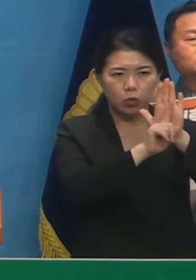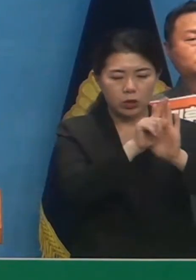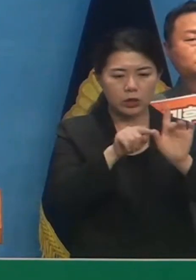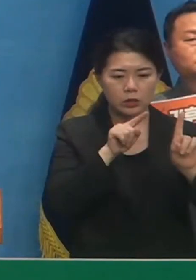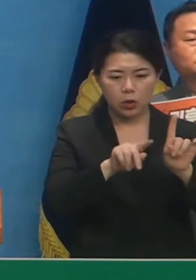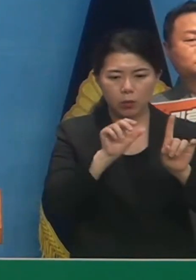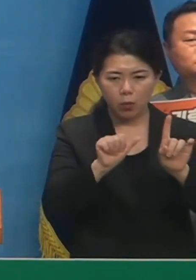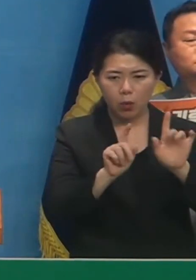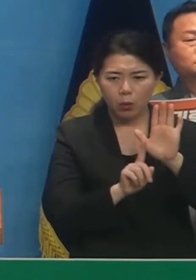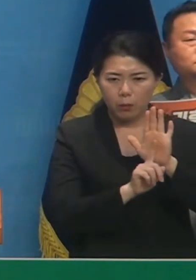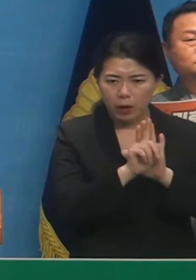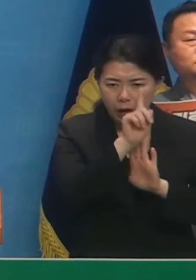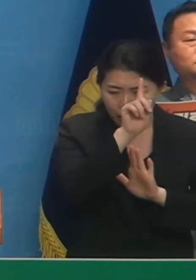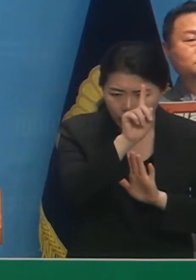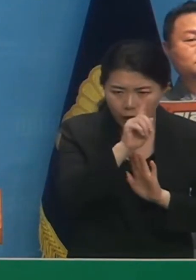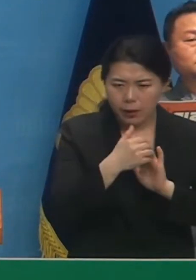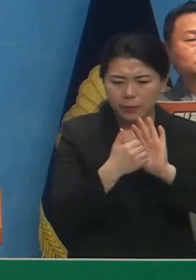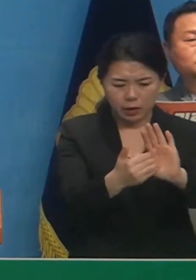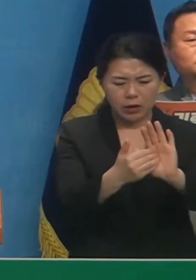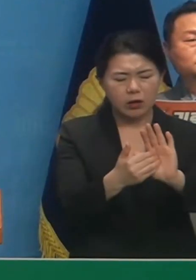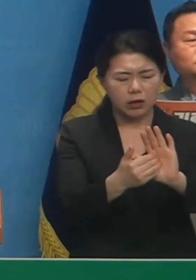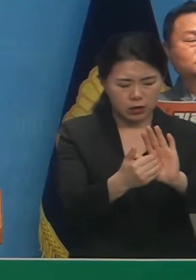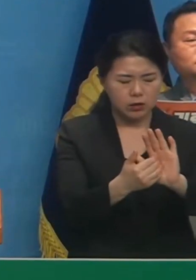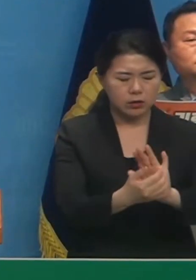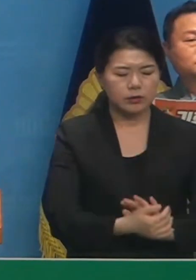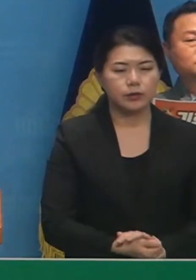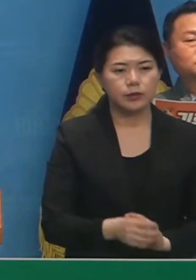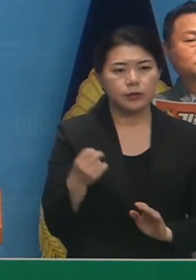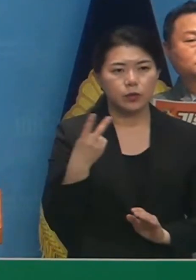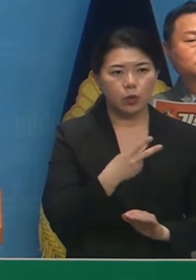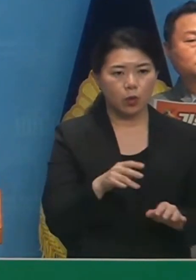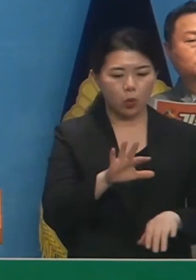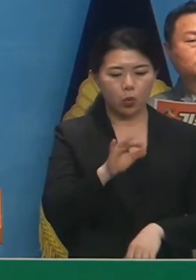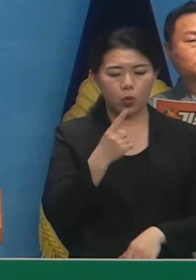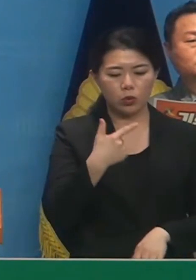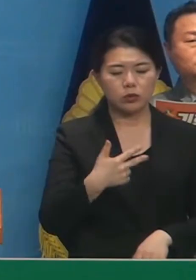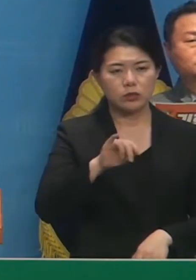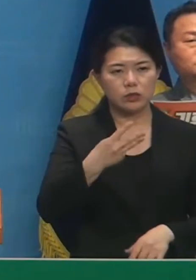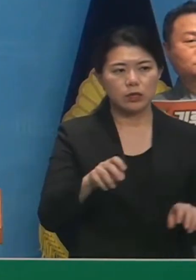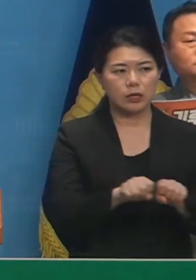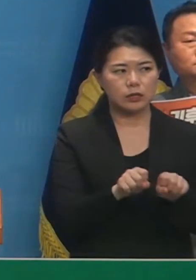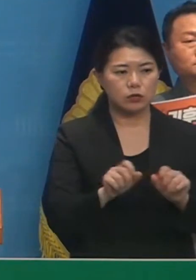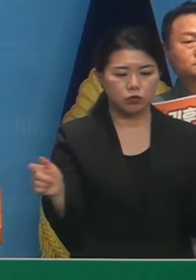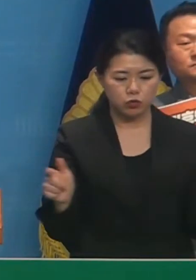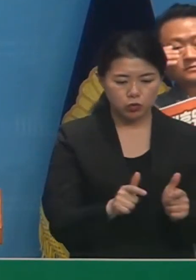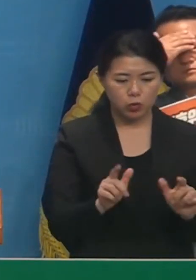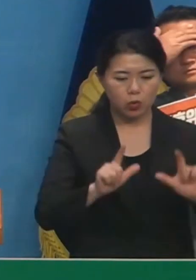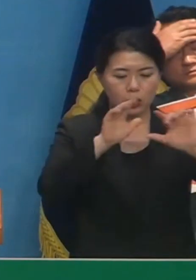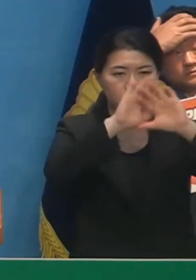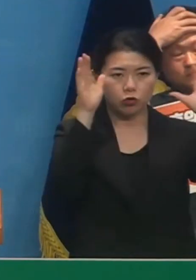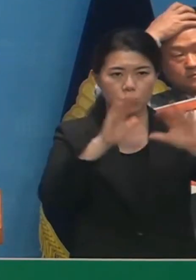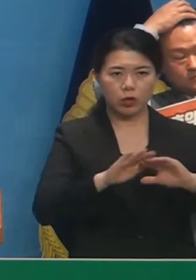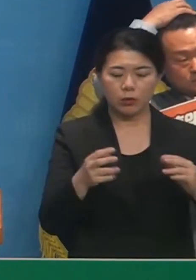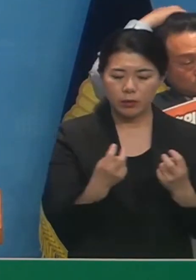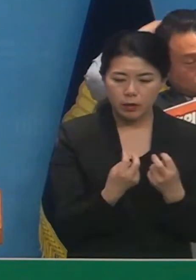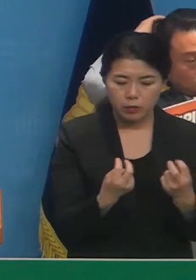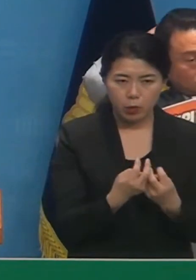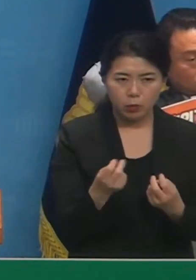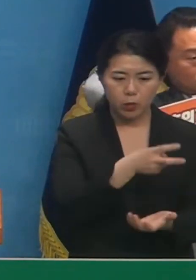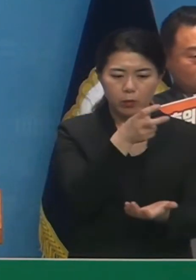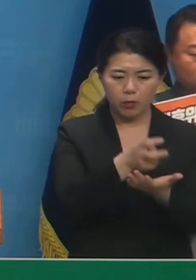1.5도씨를 상승하는 것을 막고 온실가스 감축, 기후대책,